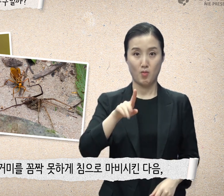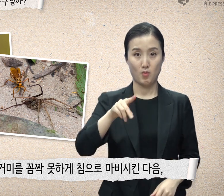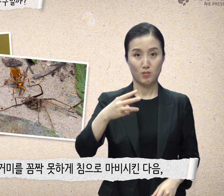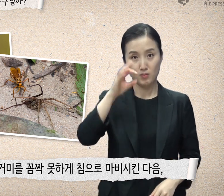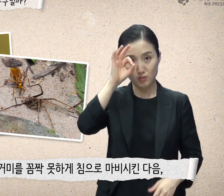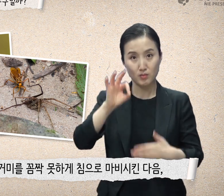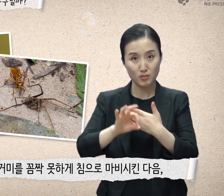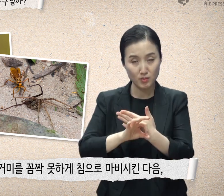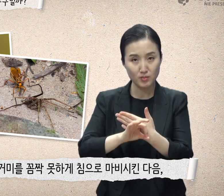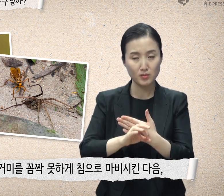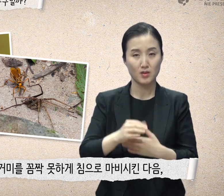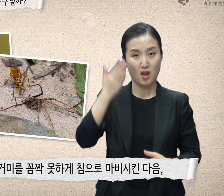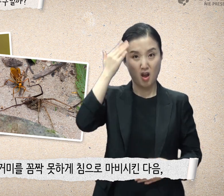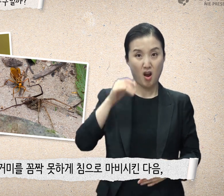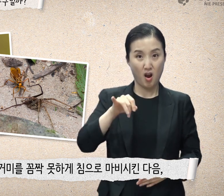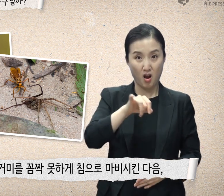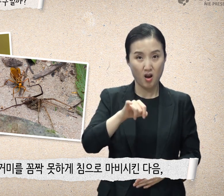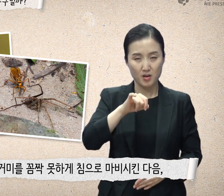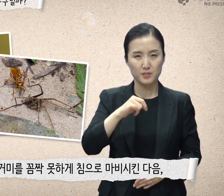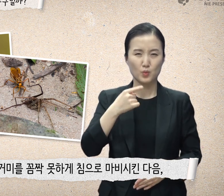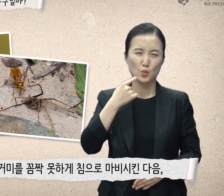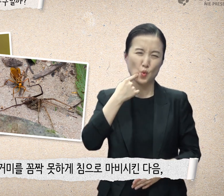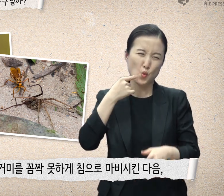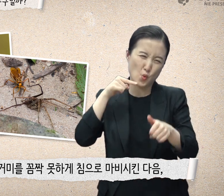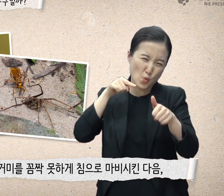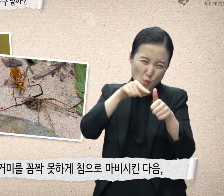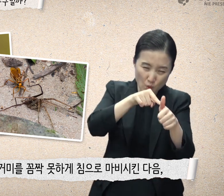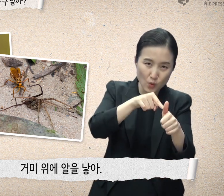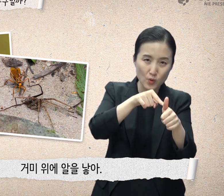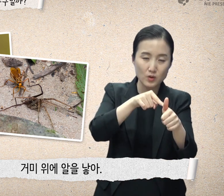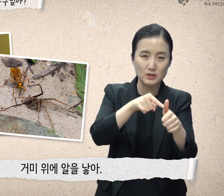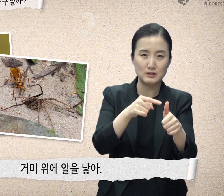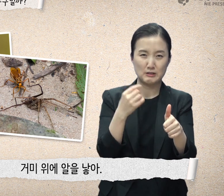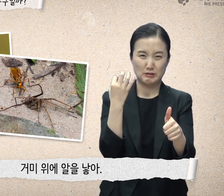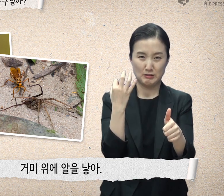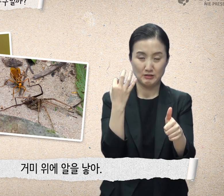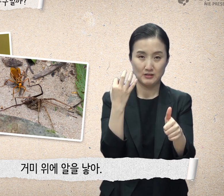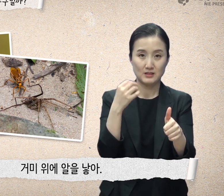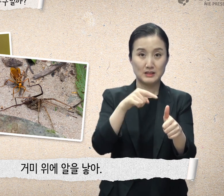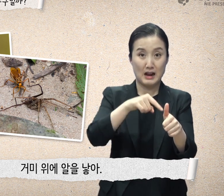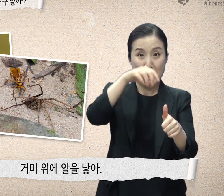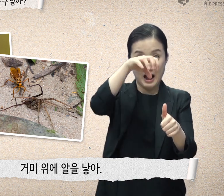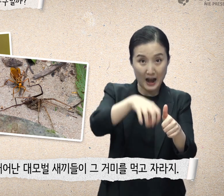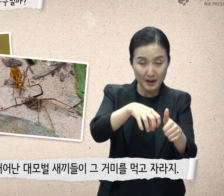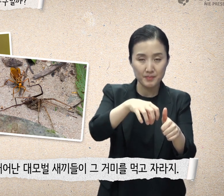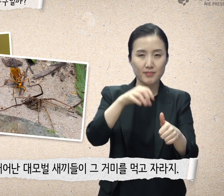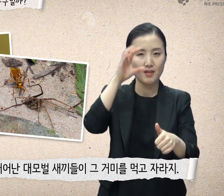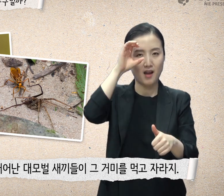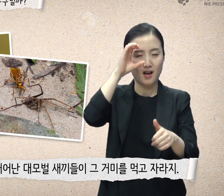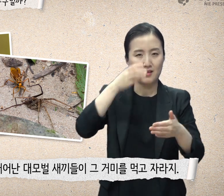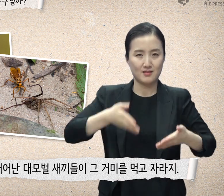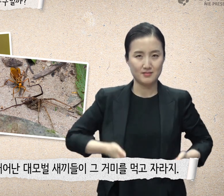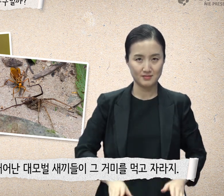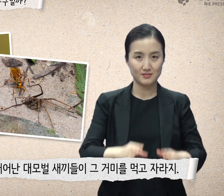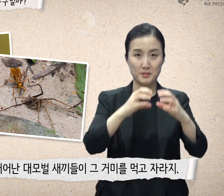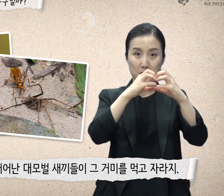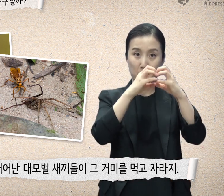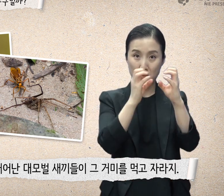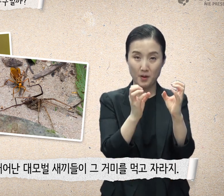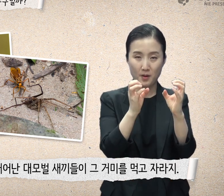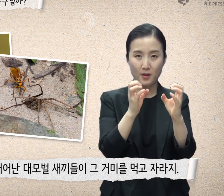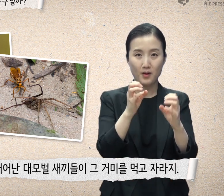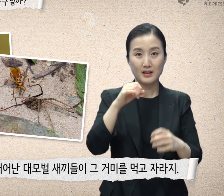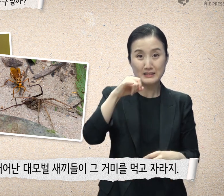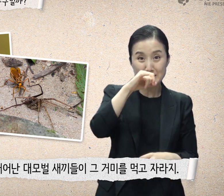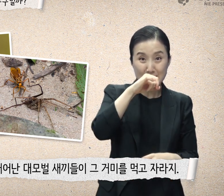거미를 꼼짝 못하게 침으로 마비시킨 다음 거미 위에 알을 낳아. 그럼 아래서